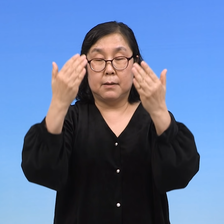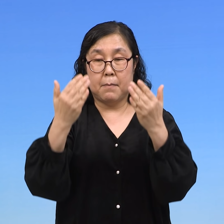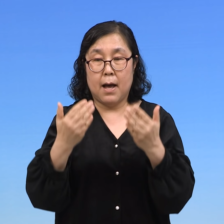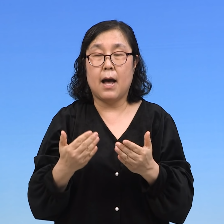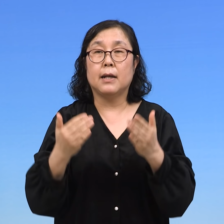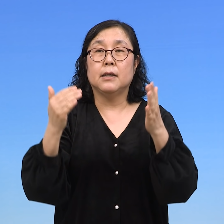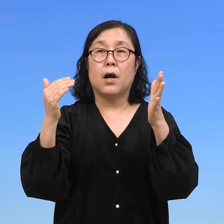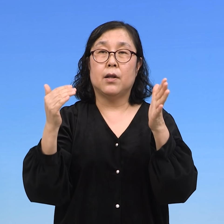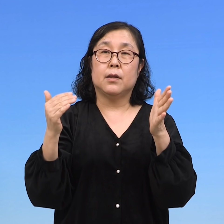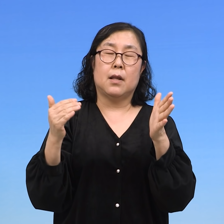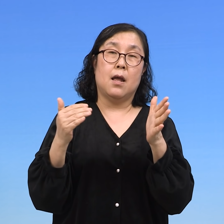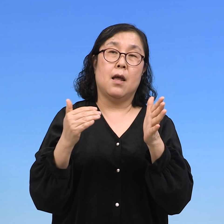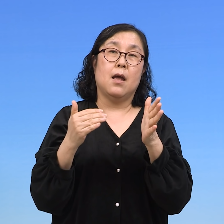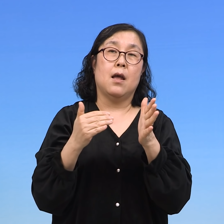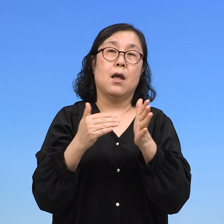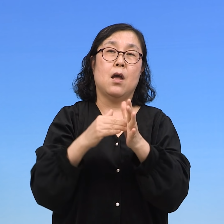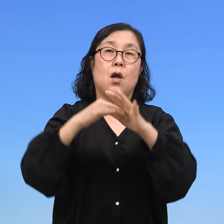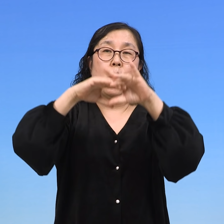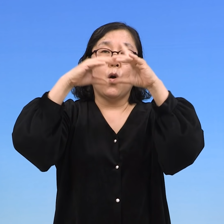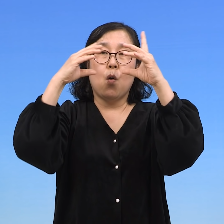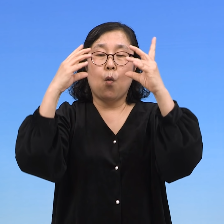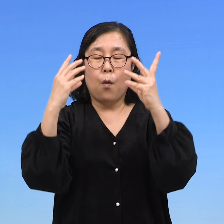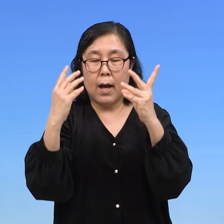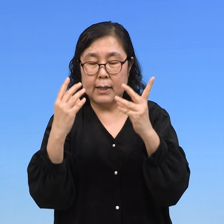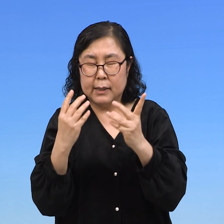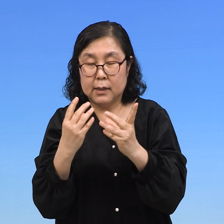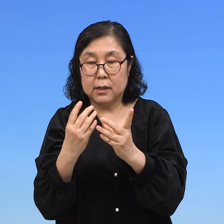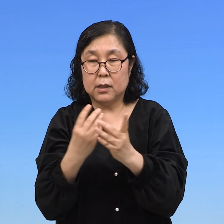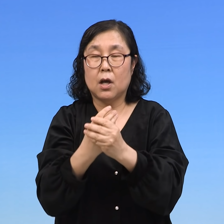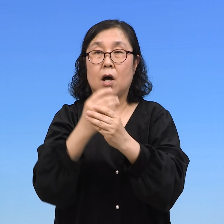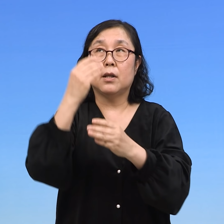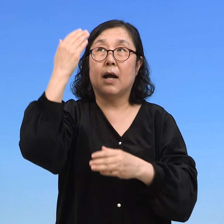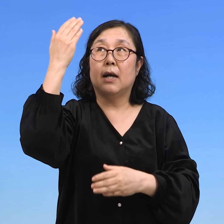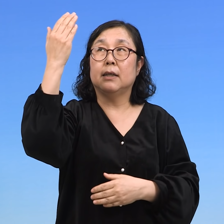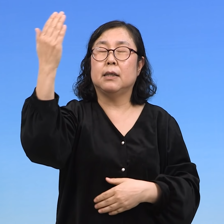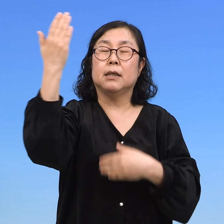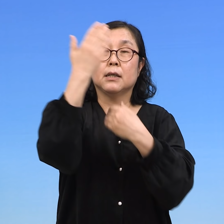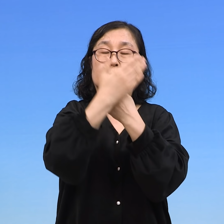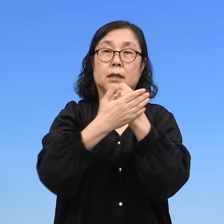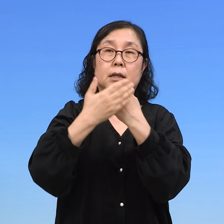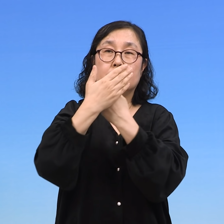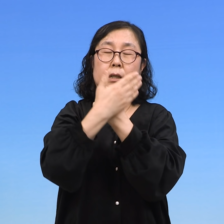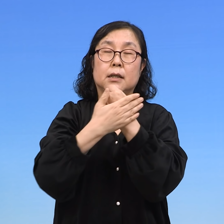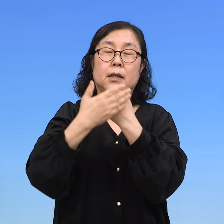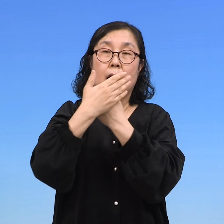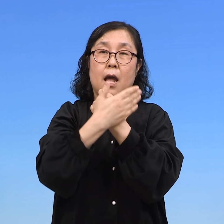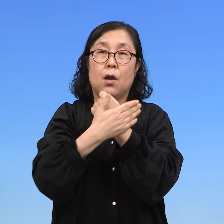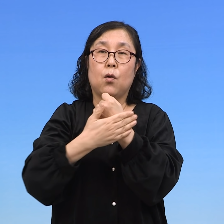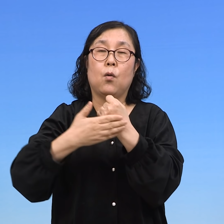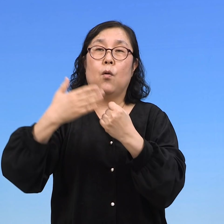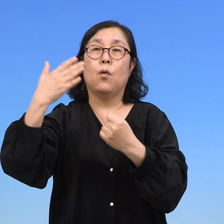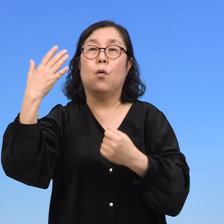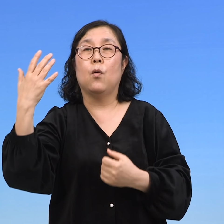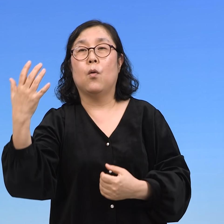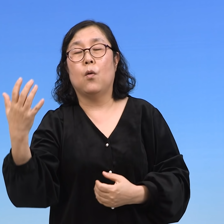주시기 위하여 다른 길 고독의 길을 걸어가신 주님 완전하신 그 은혜로